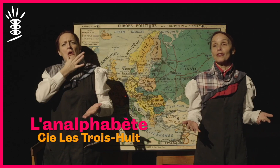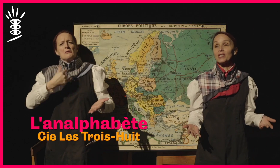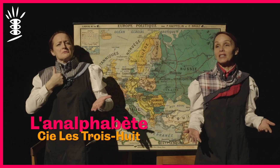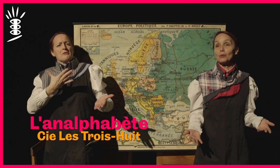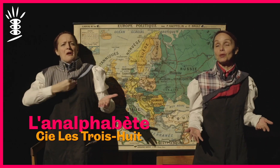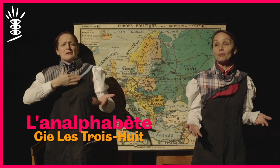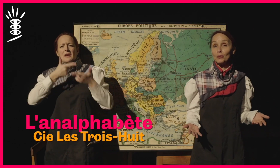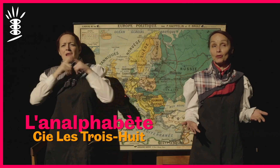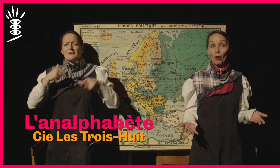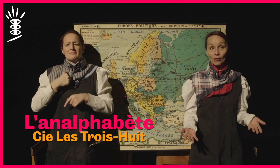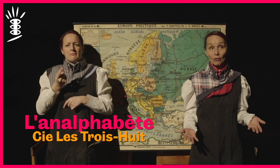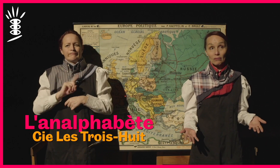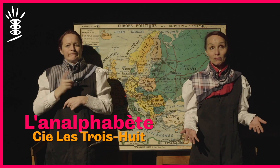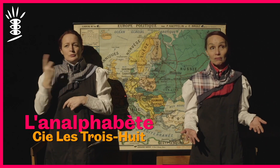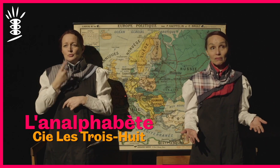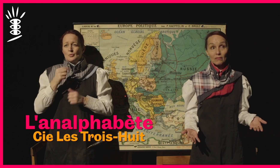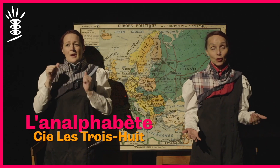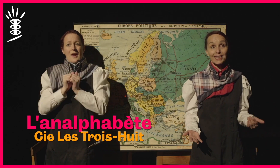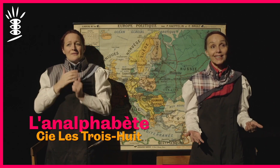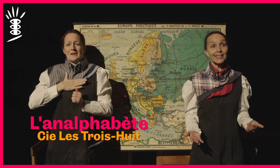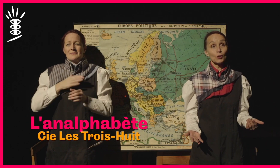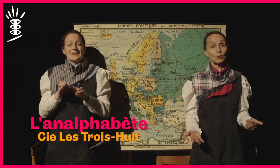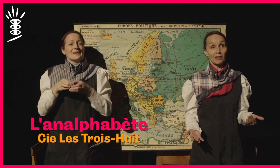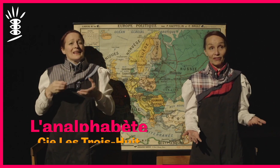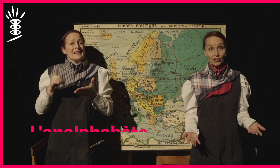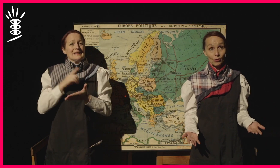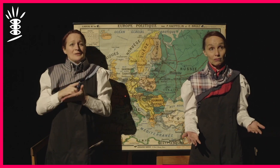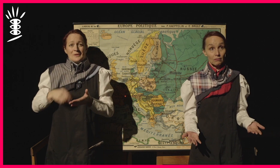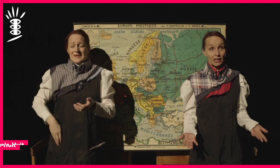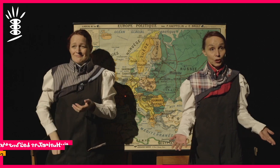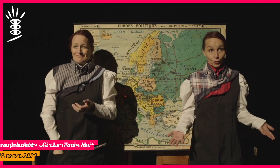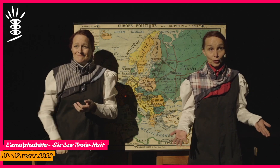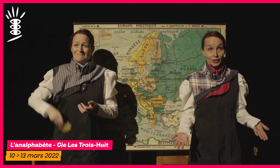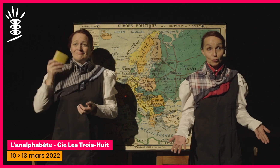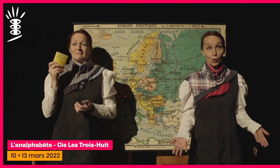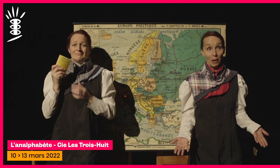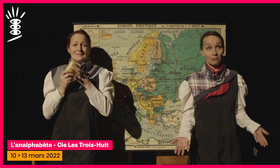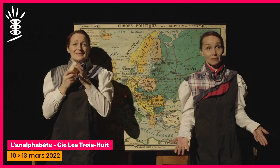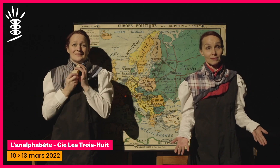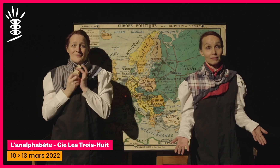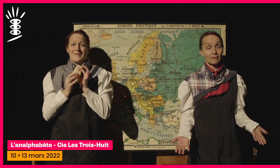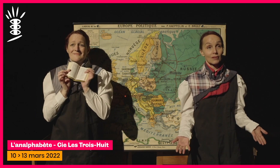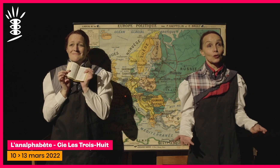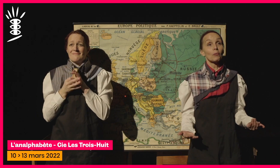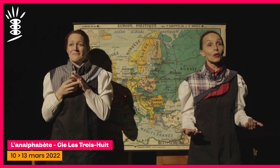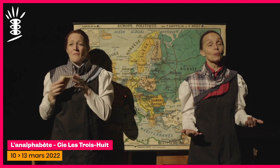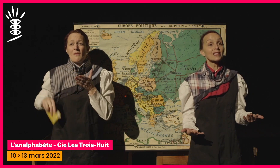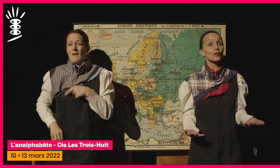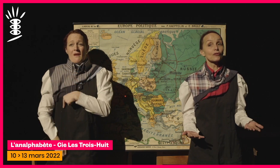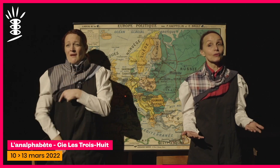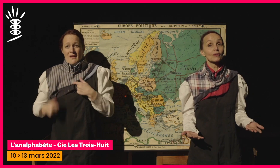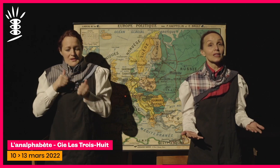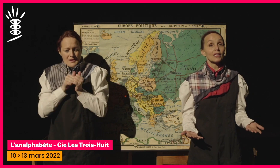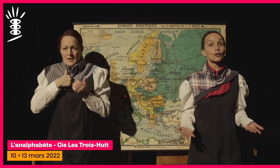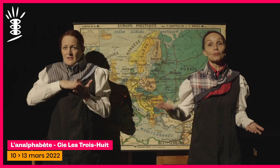Je parle le français depuis plus de 30 ans. Je l'écris depuis 20 ans, mais je ne le connais toujours pas. Je ne le parle pas